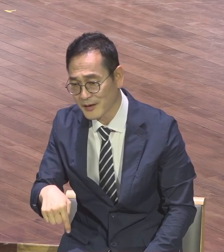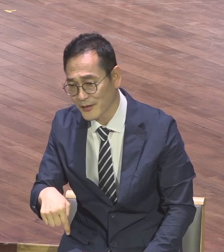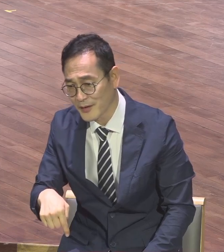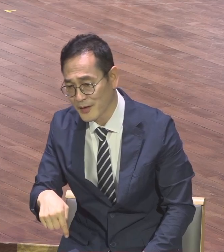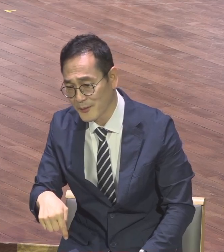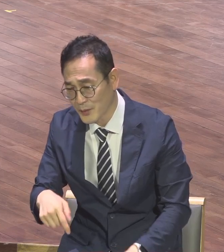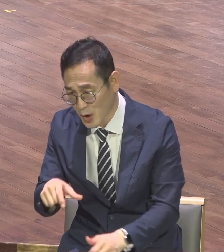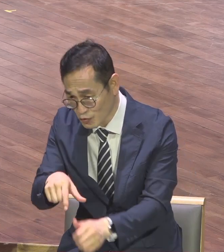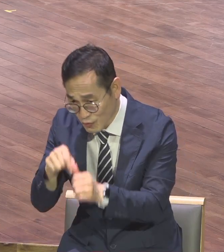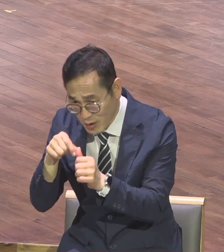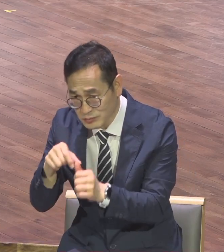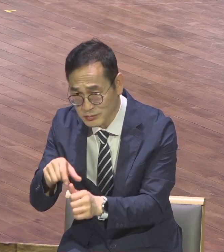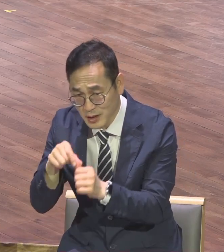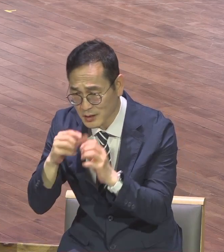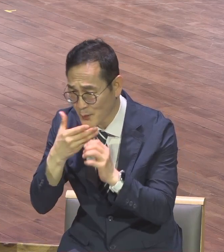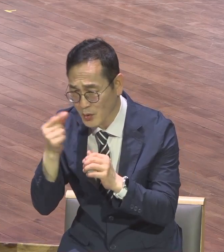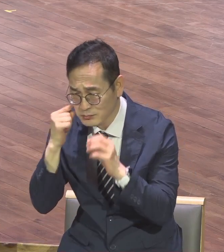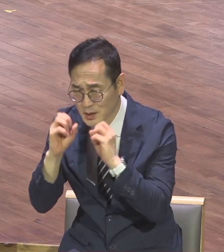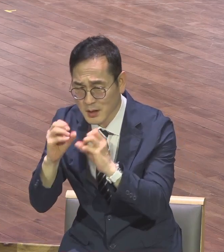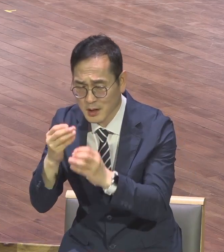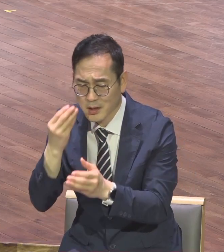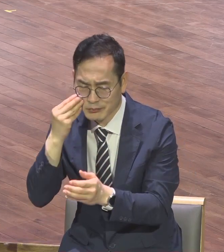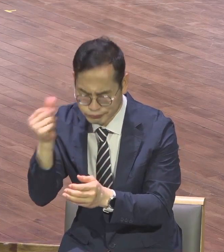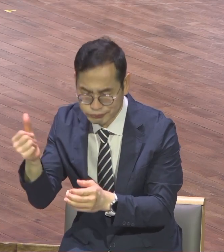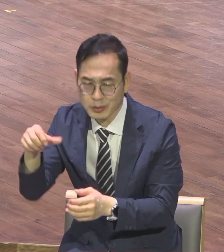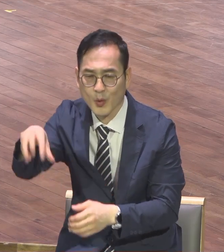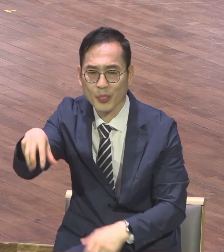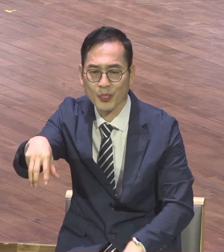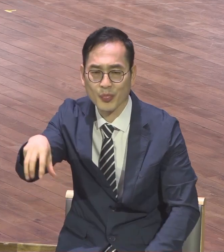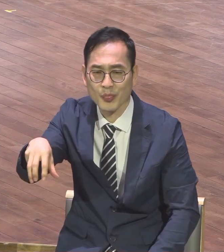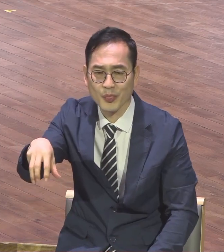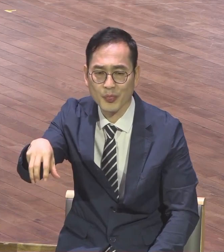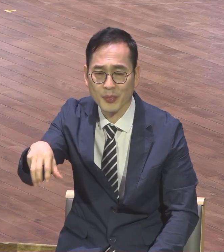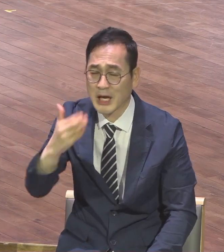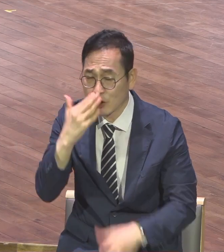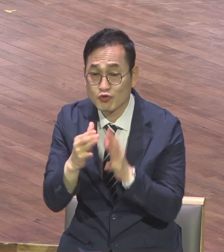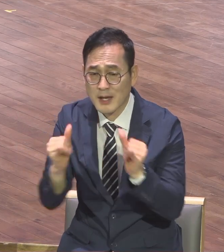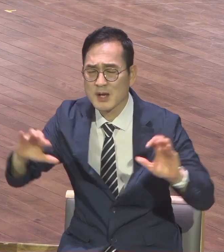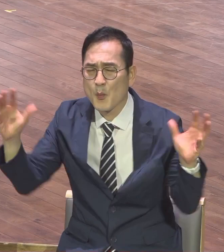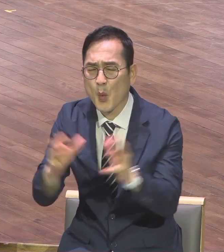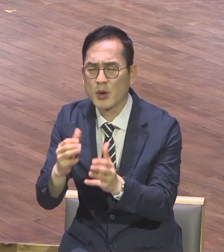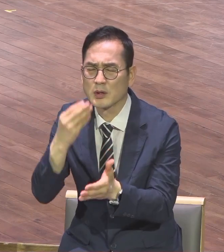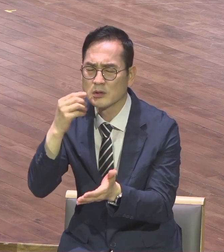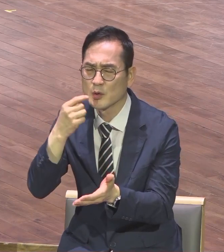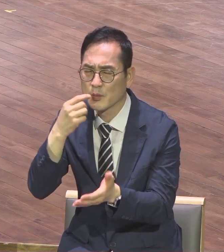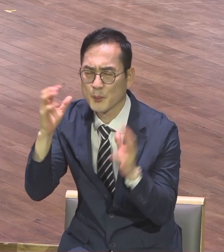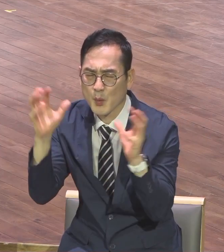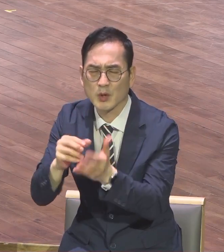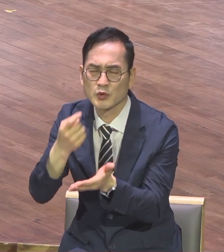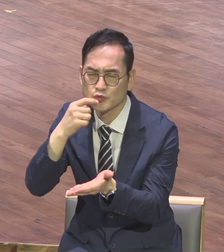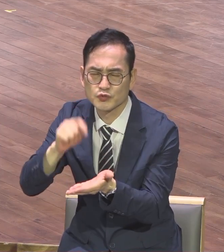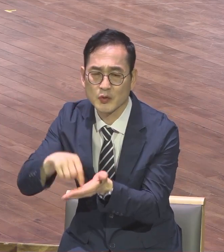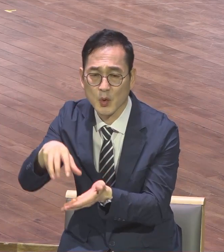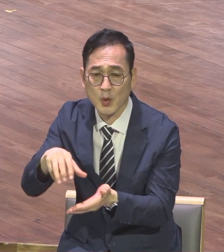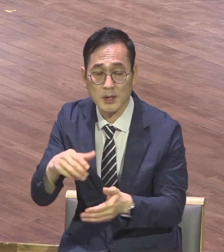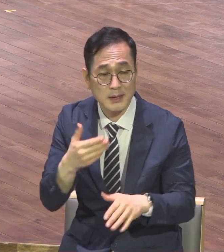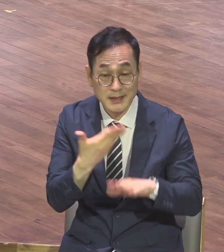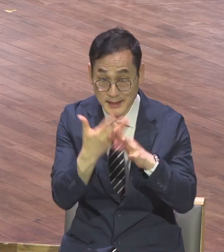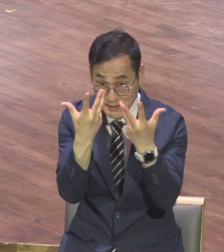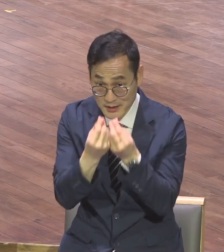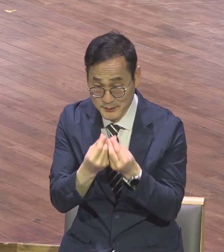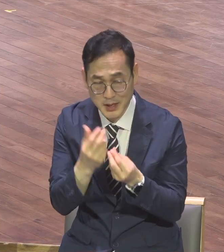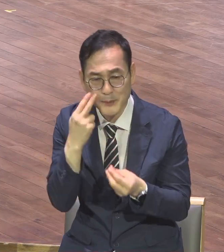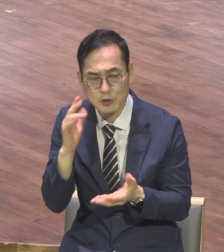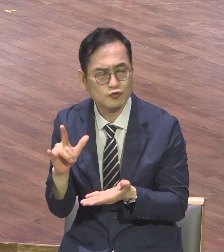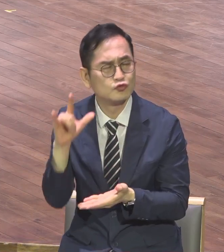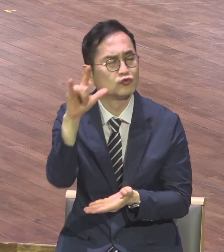무장이었어요. 유대인은요 회당 중심으로 살았습니다. 유대인들은 지금 또 미국에 이민 갔다 그런 유대인들만